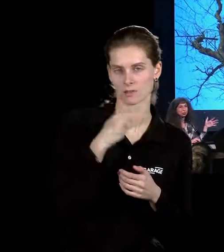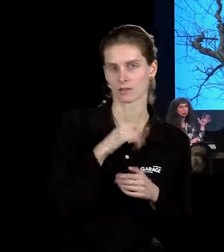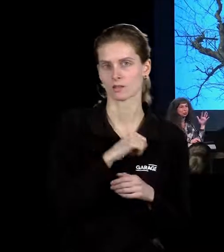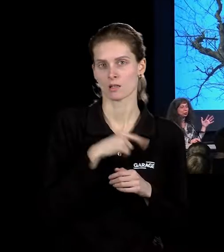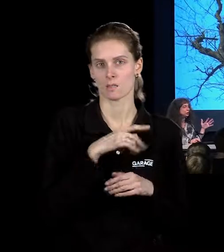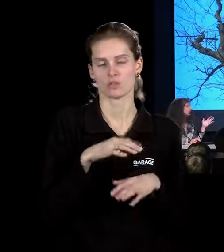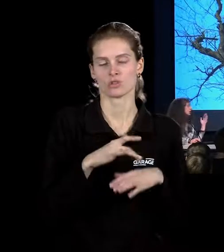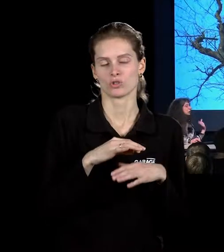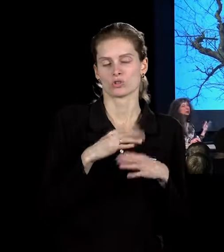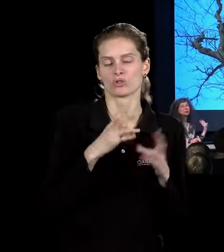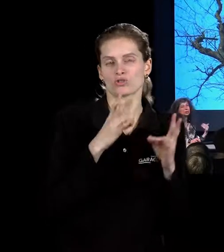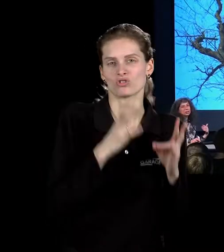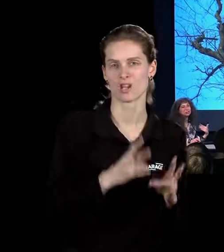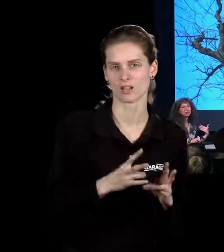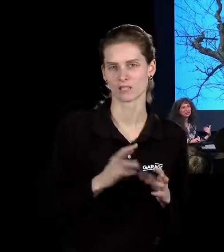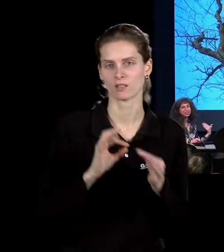какой-то